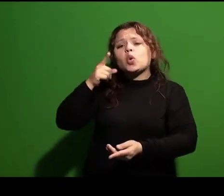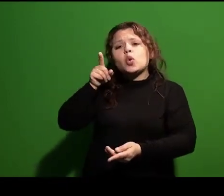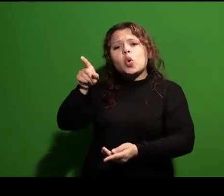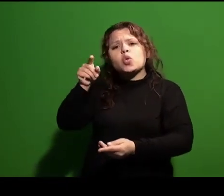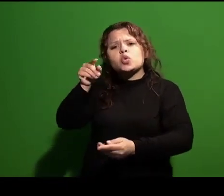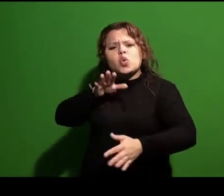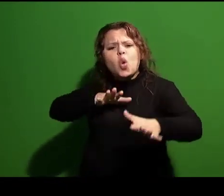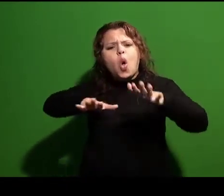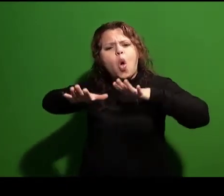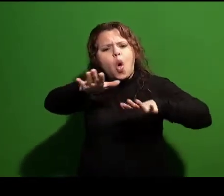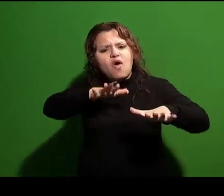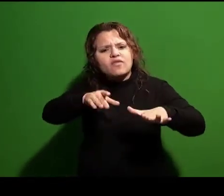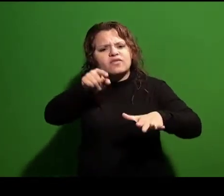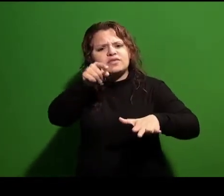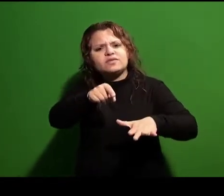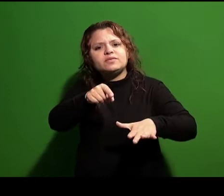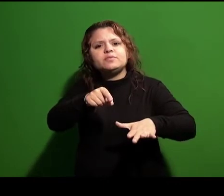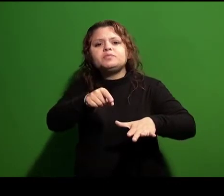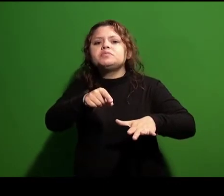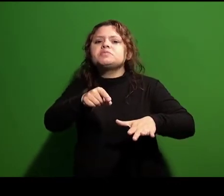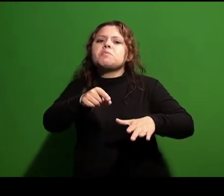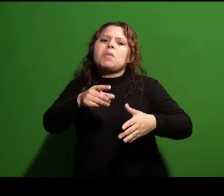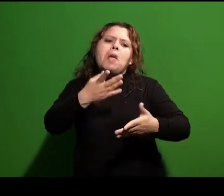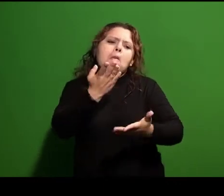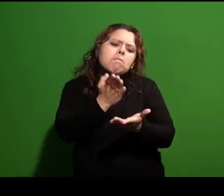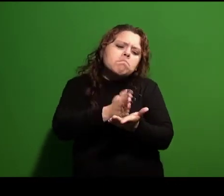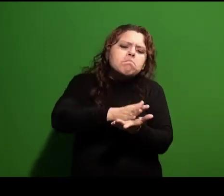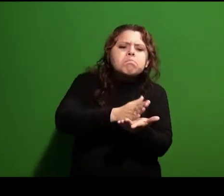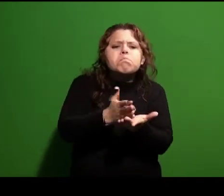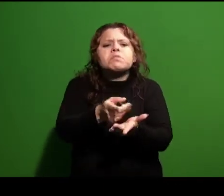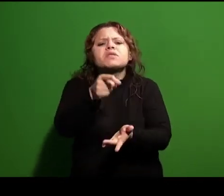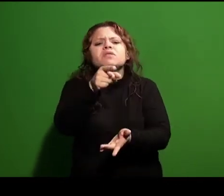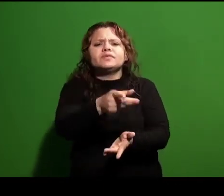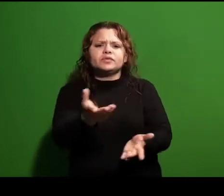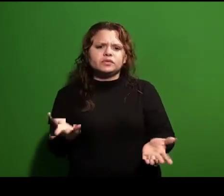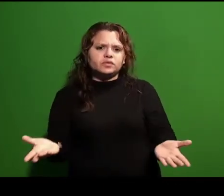eres frío ni caliente. Ojalá fueses frío o caliente.